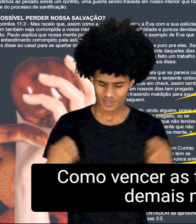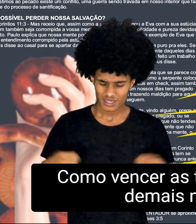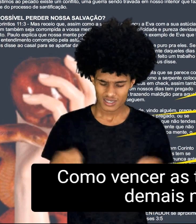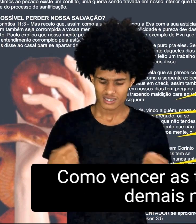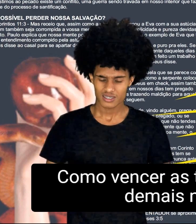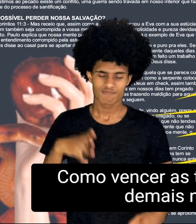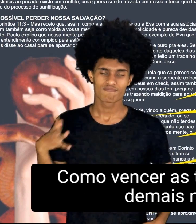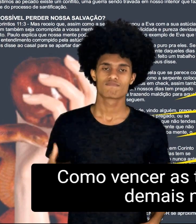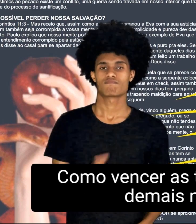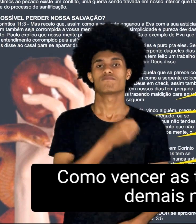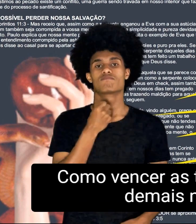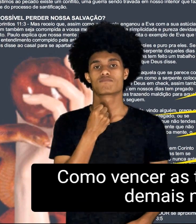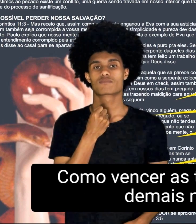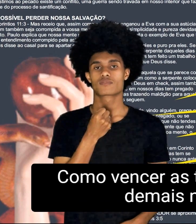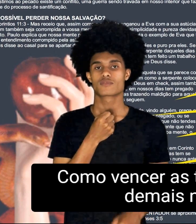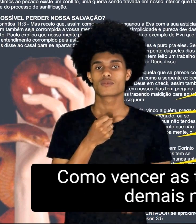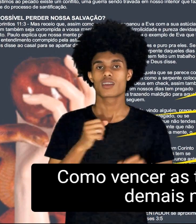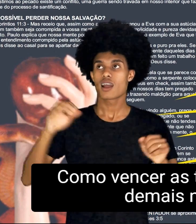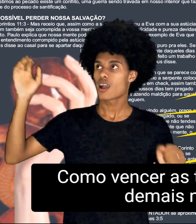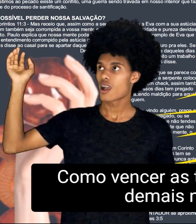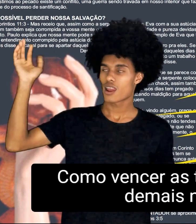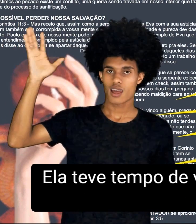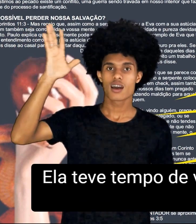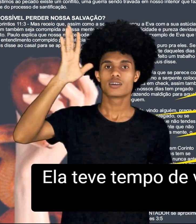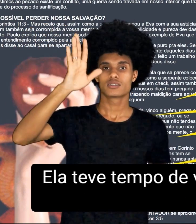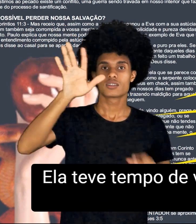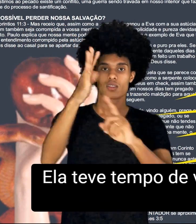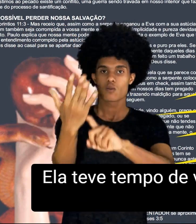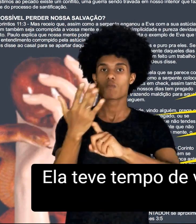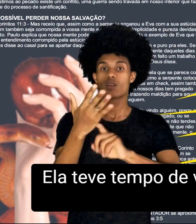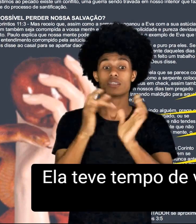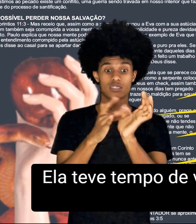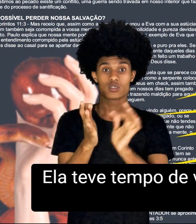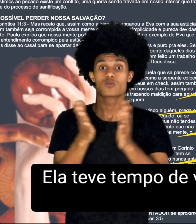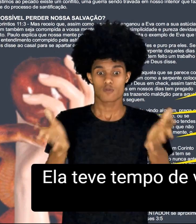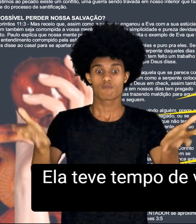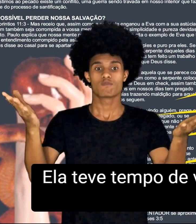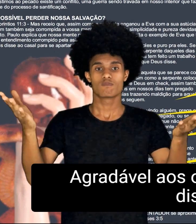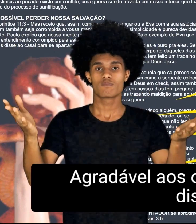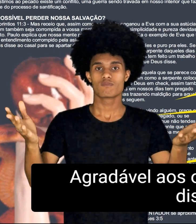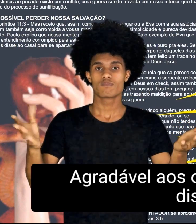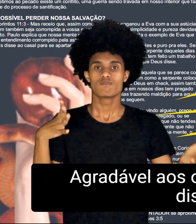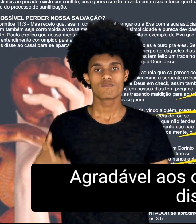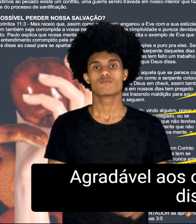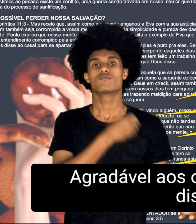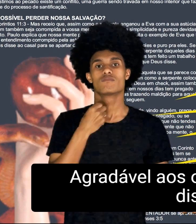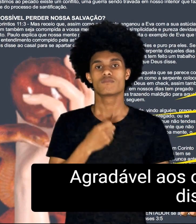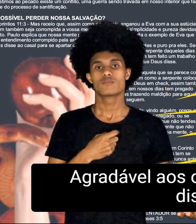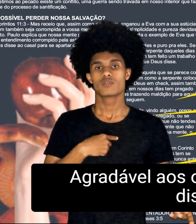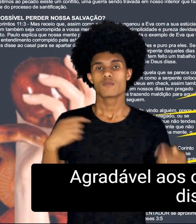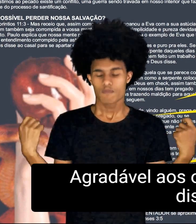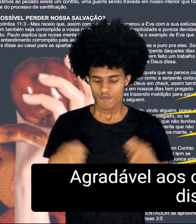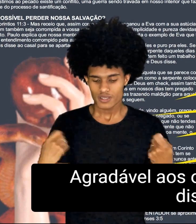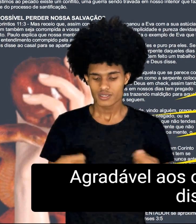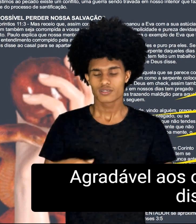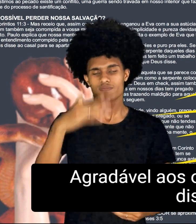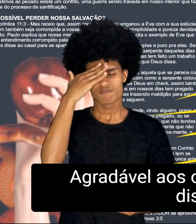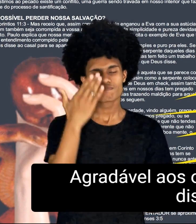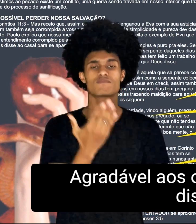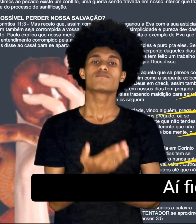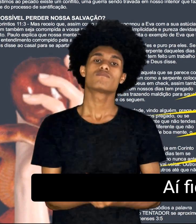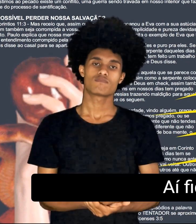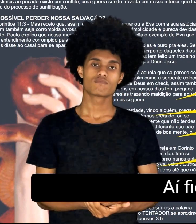Como vencer as tentações? Eva ficou tempo demais na frente da árvore. Ela teve tempo de ver que a árvore era boa para se comer, agradável aos olhos e desejável para